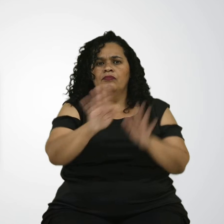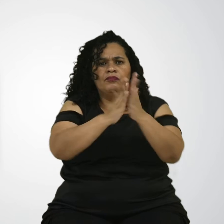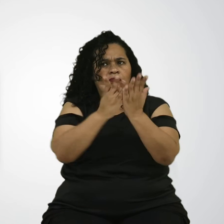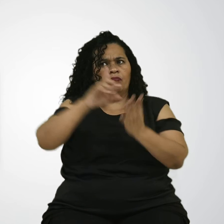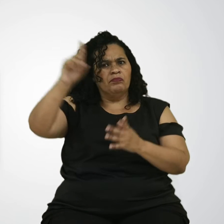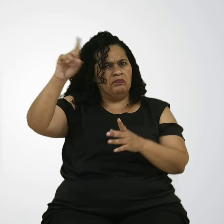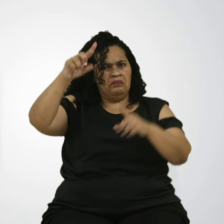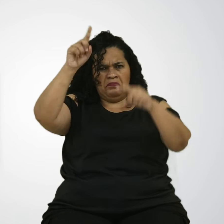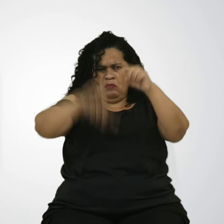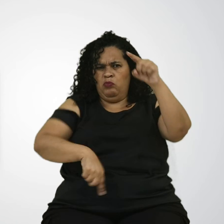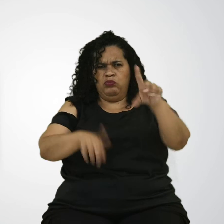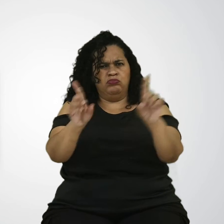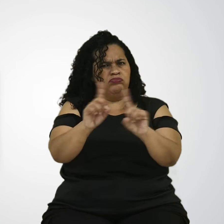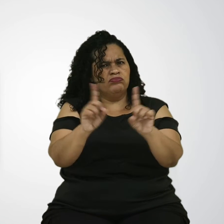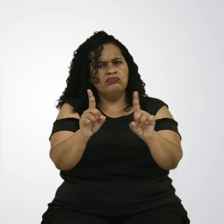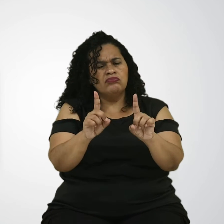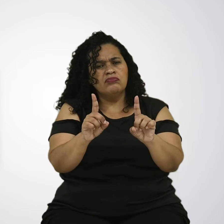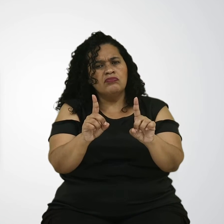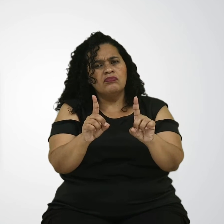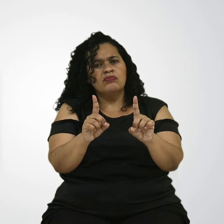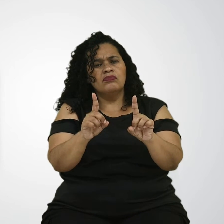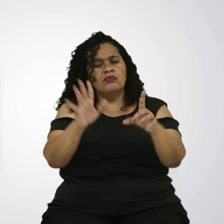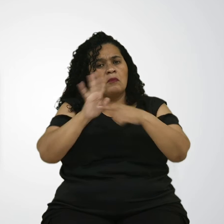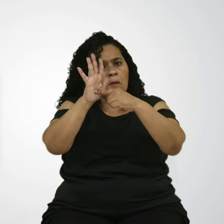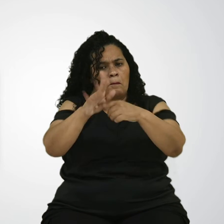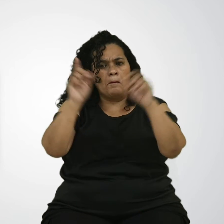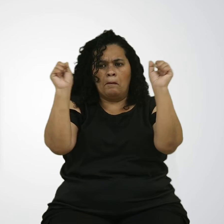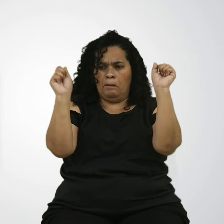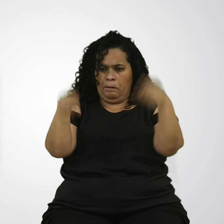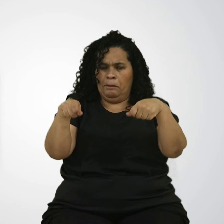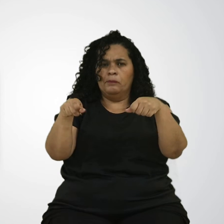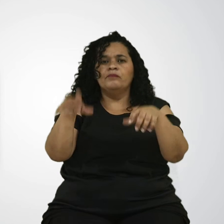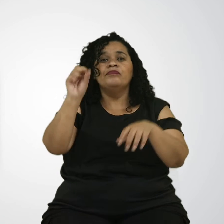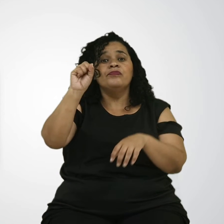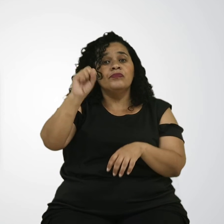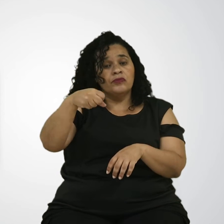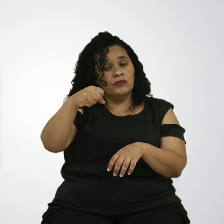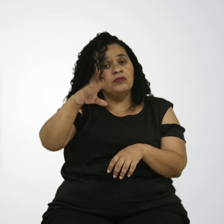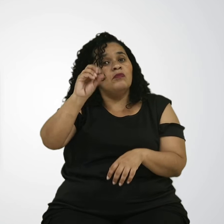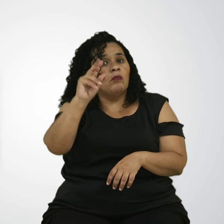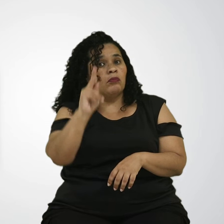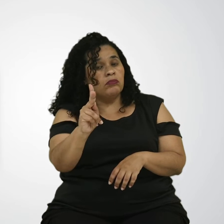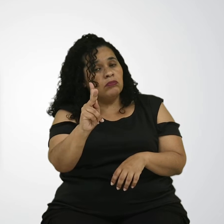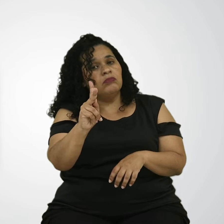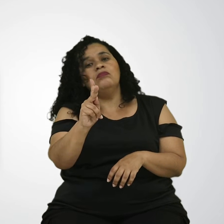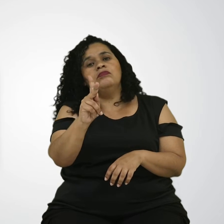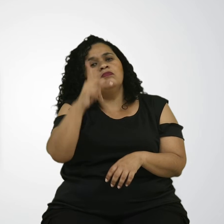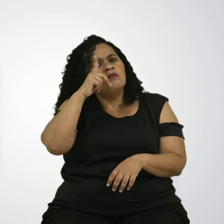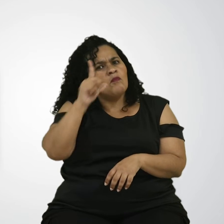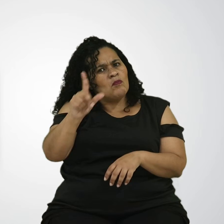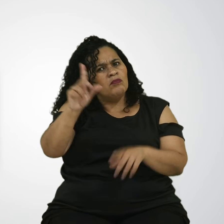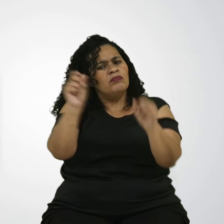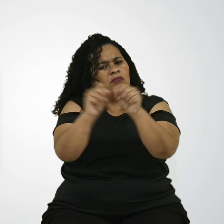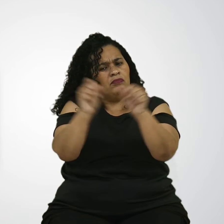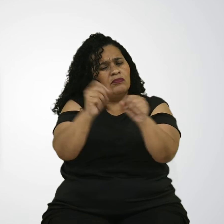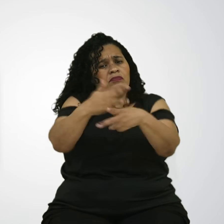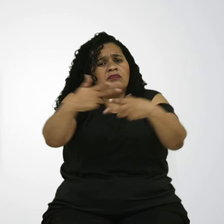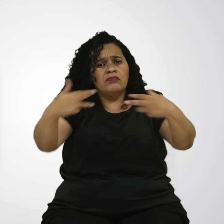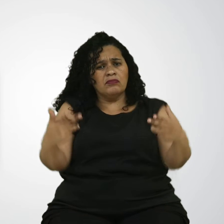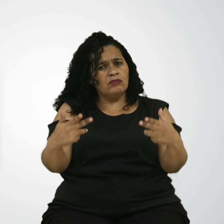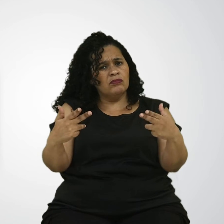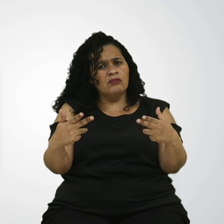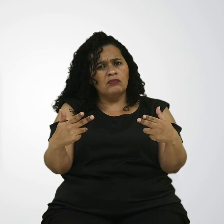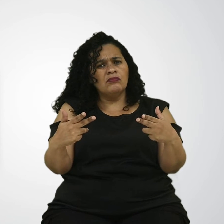Né? Tem capacidades, tem virtudes, haja dentro das suas capacidades e das suas virtudes. Não tem nenhum problema com relação a